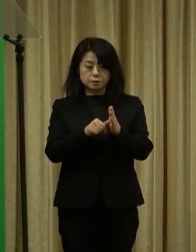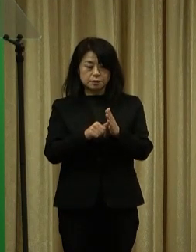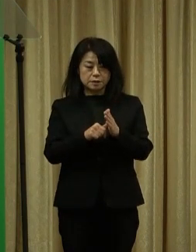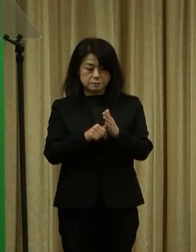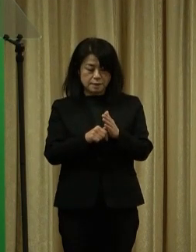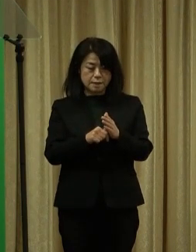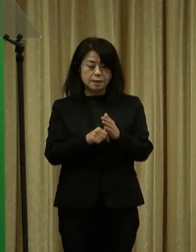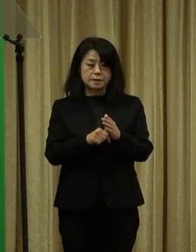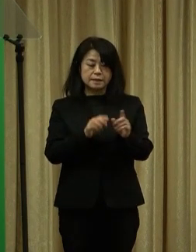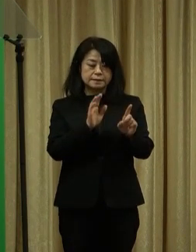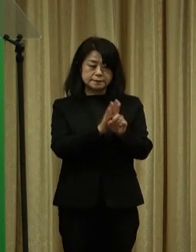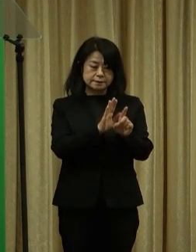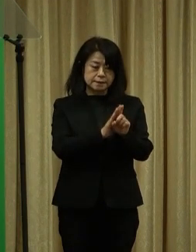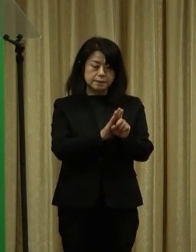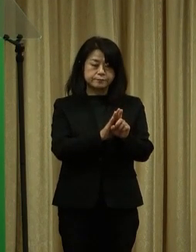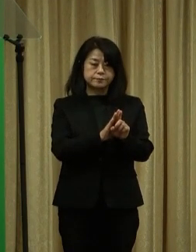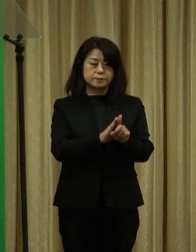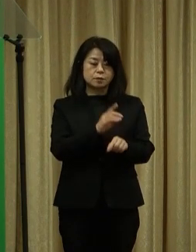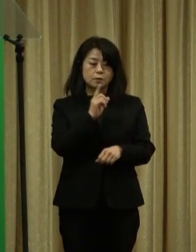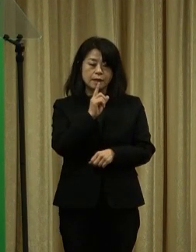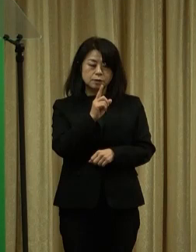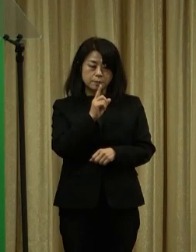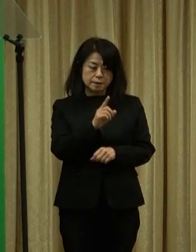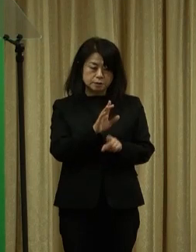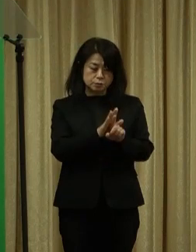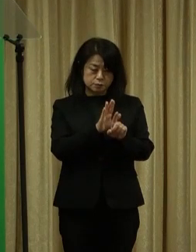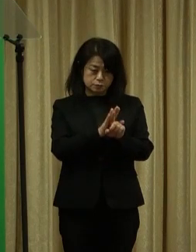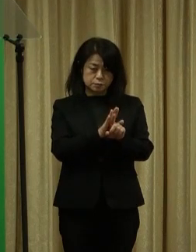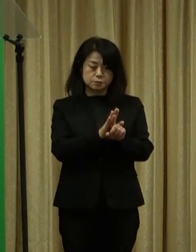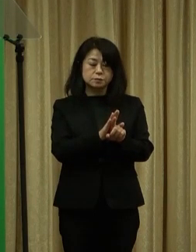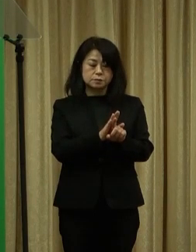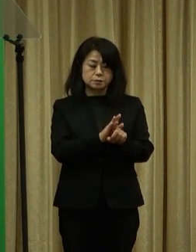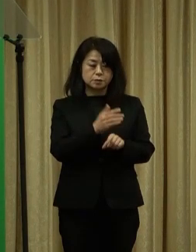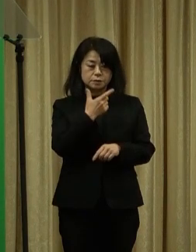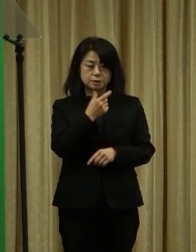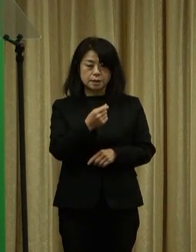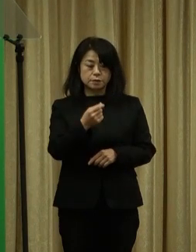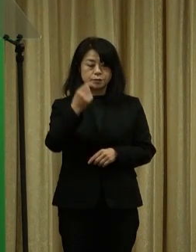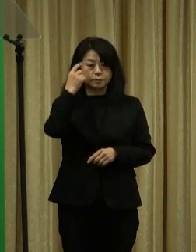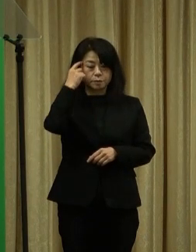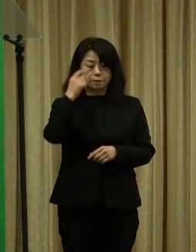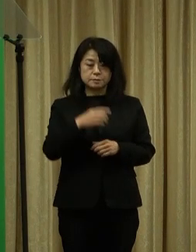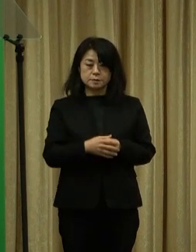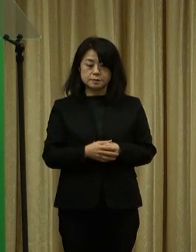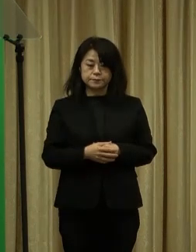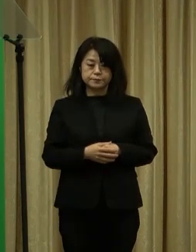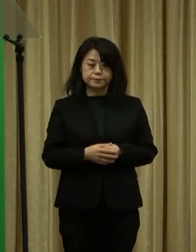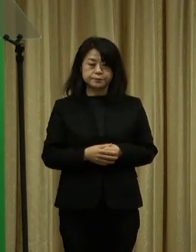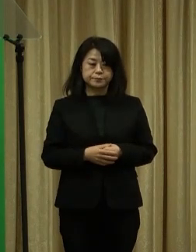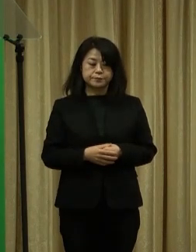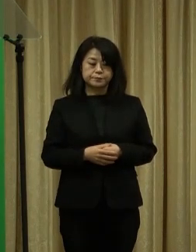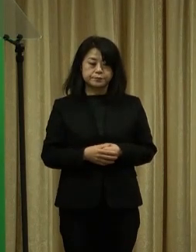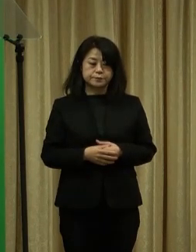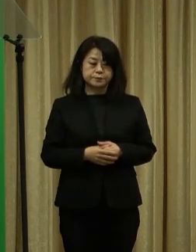支援あるいはアドバイス支援、していきたいというふうに考えております。で今